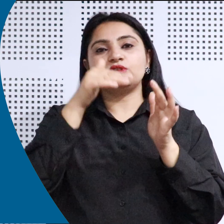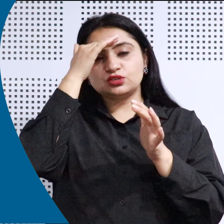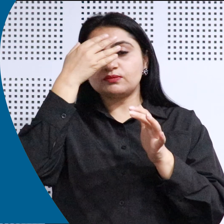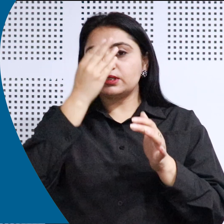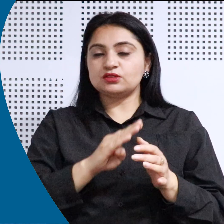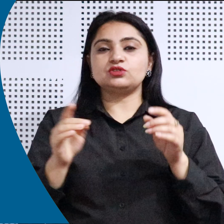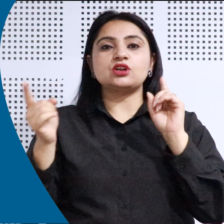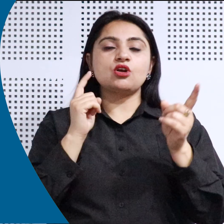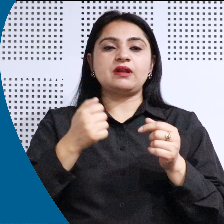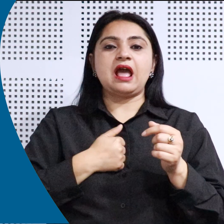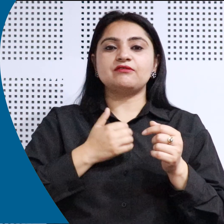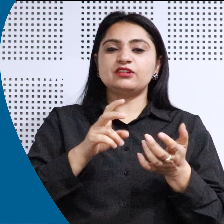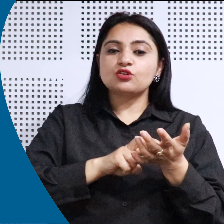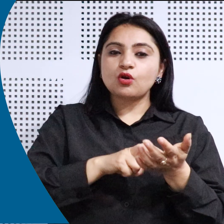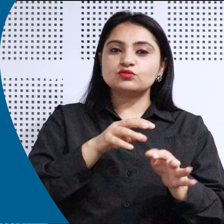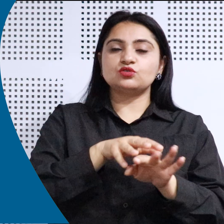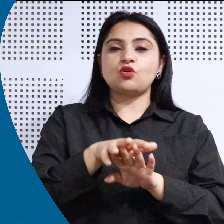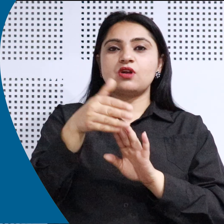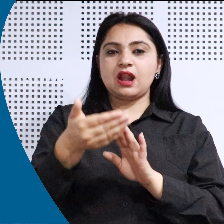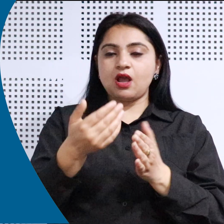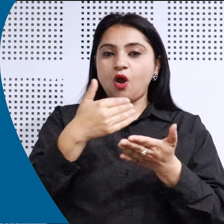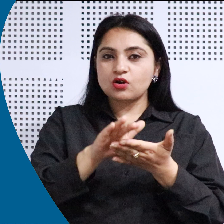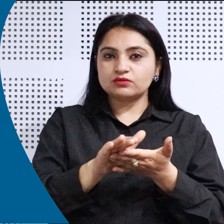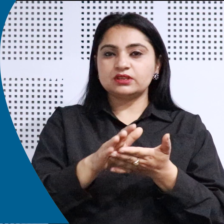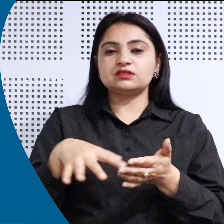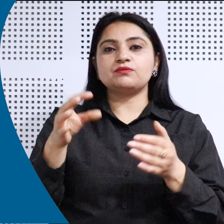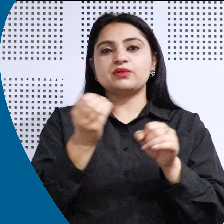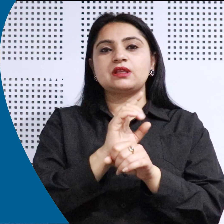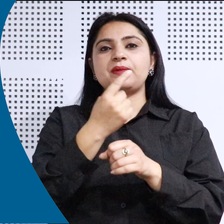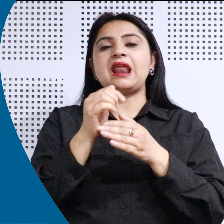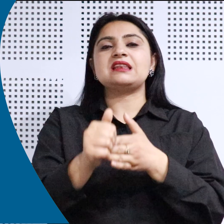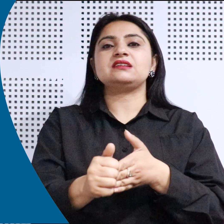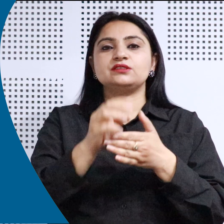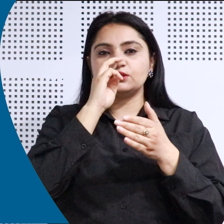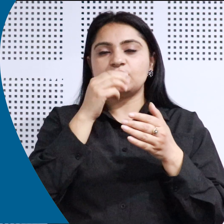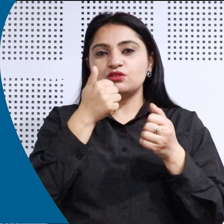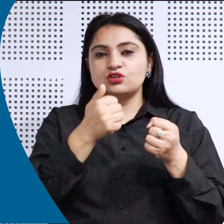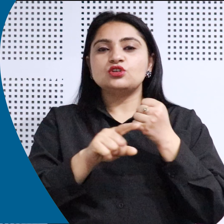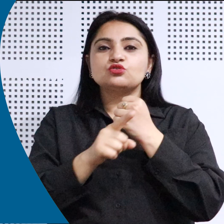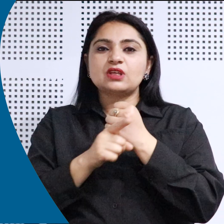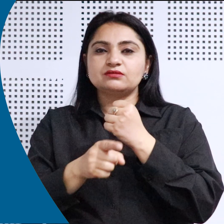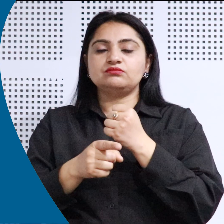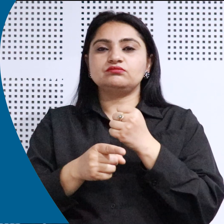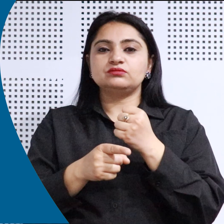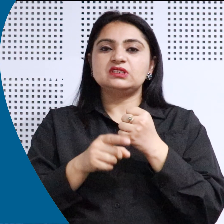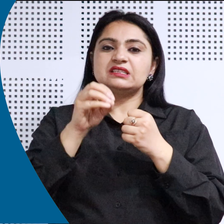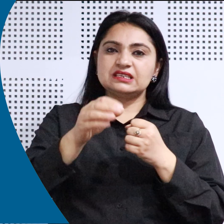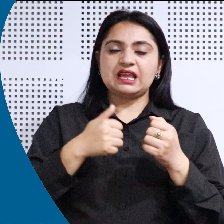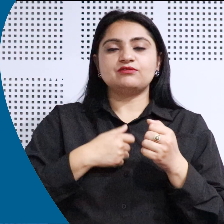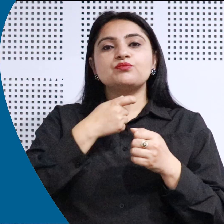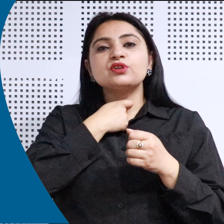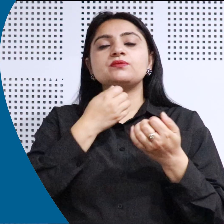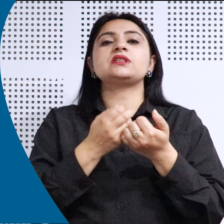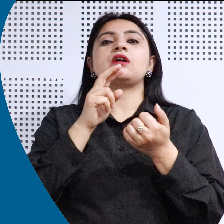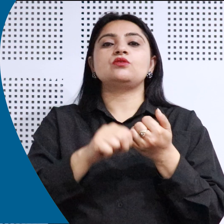नगरपालिका आफैले यो कमजोरीहरूलाई कमजोरी हटाउनलाई सबभन्दा पहिला चाहिँ लिडरसिपमा सुशासनको प्रत्याभूति दिने आफ्नो प्रतिबद्धता हुन्छ।